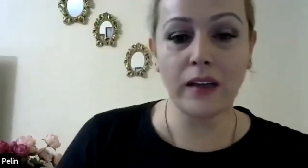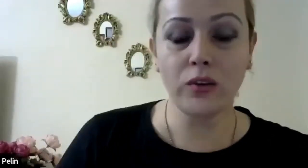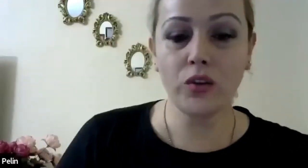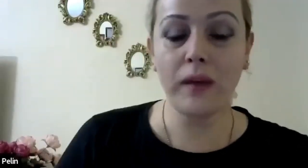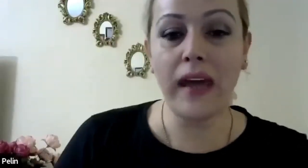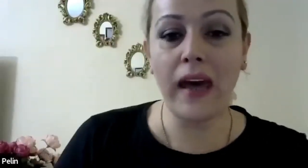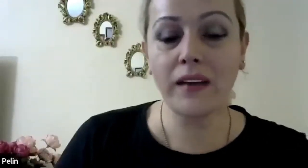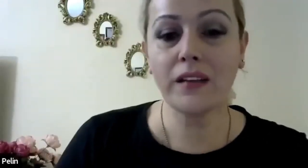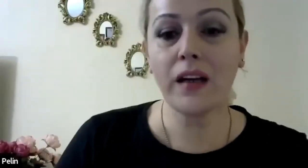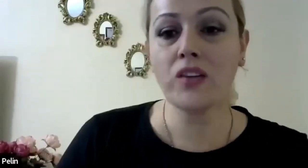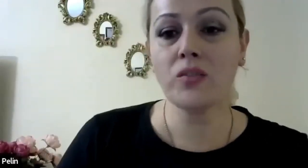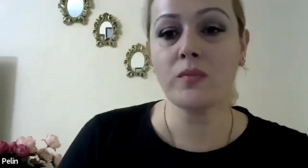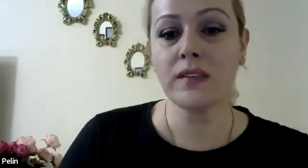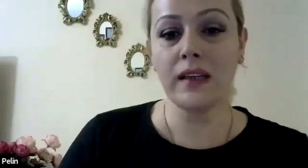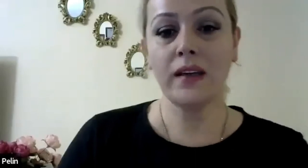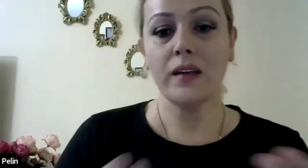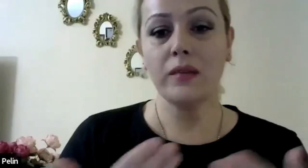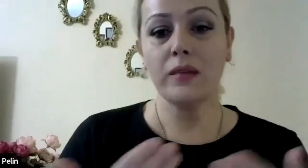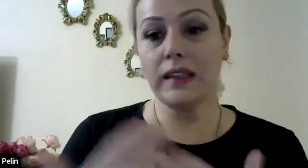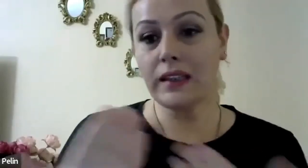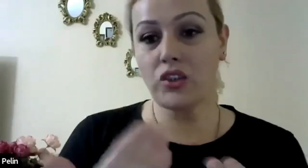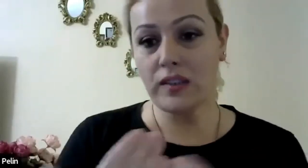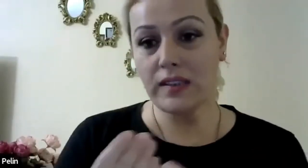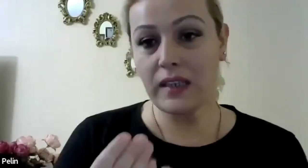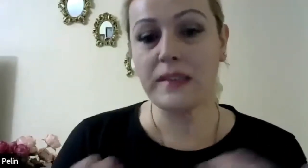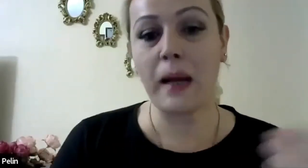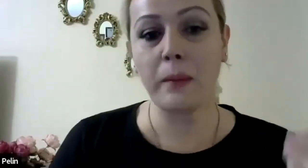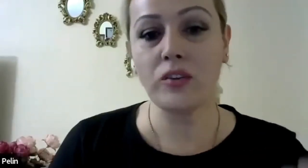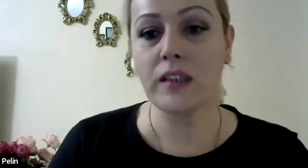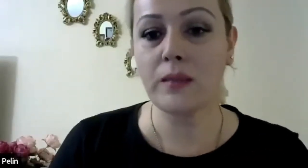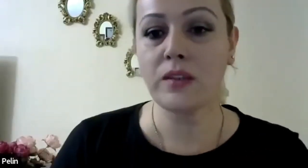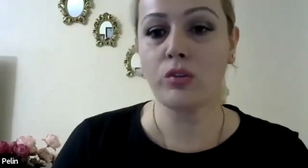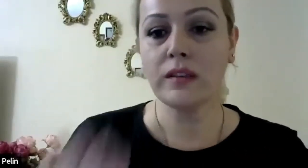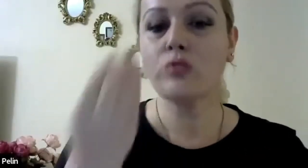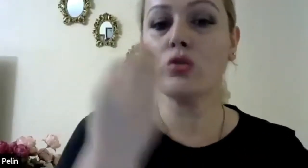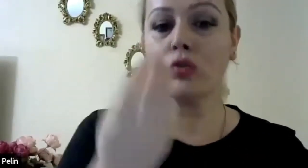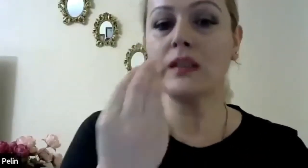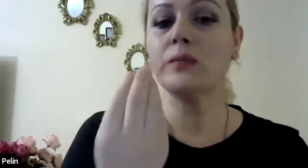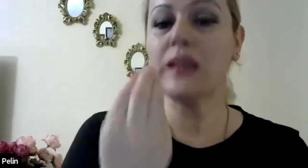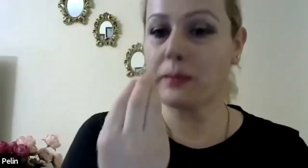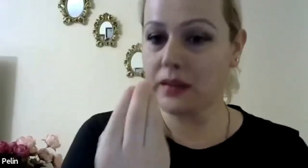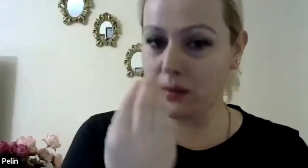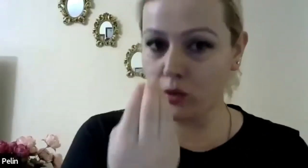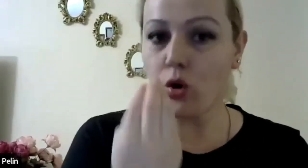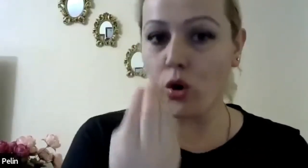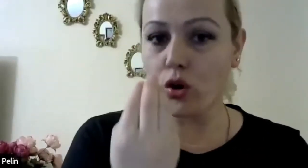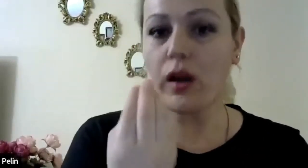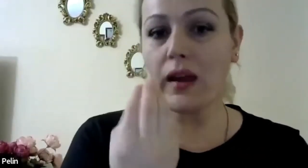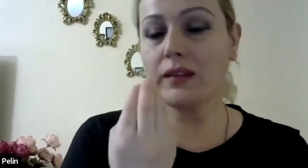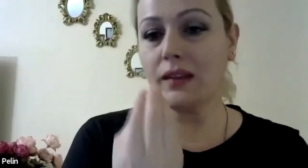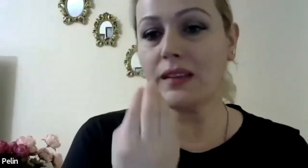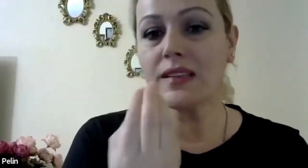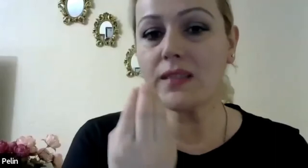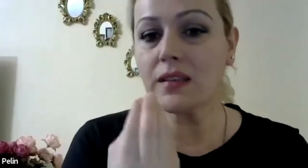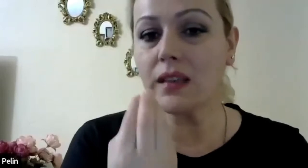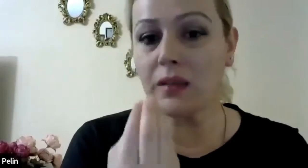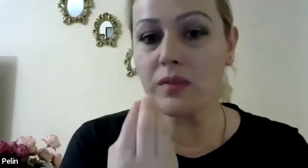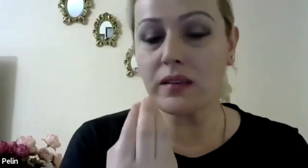tekrarlıyorum. Eğer karşımızda iki kişi isek, bizden başka kimse yoksa Songül Hanım'ın yaptığı gibi doğru. Nasılsın, iyi misin?